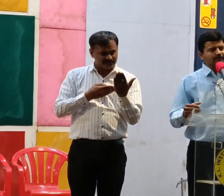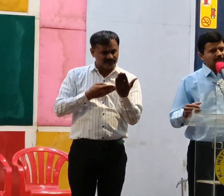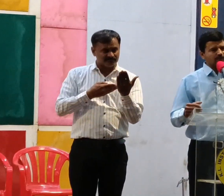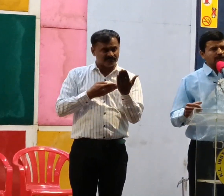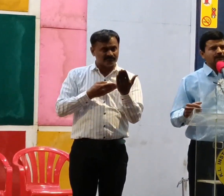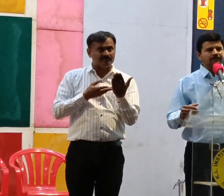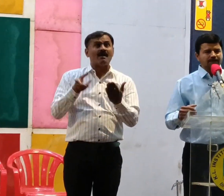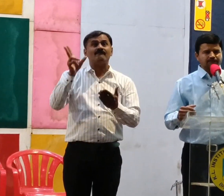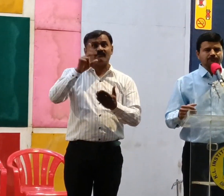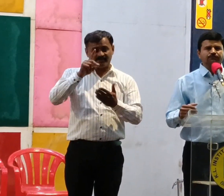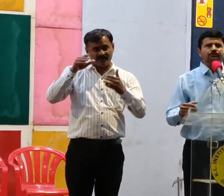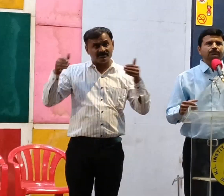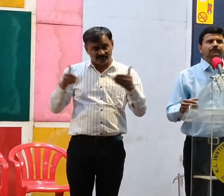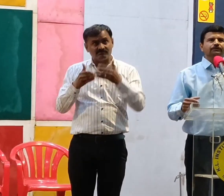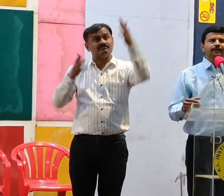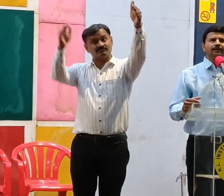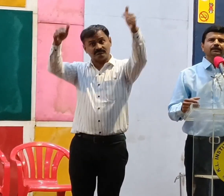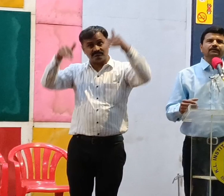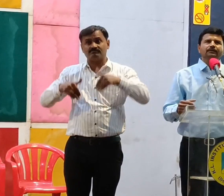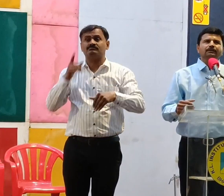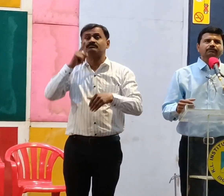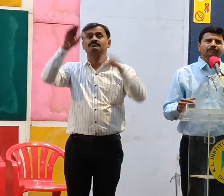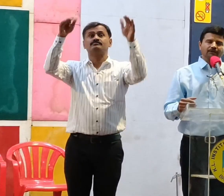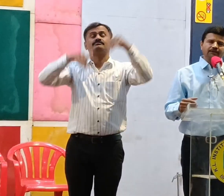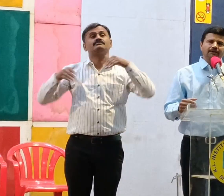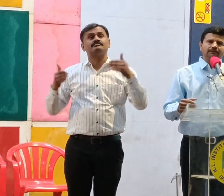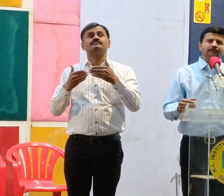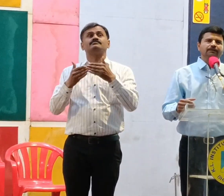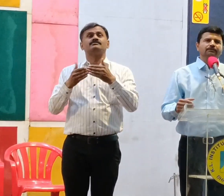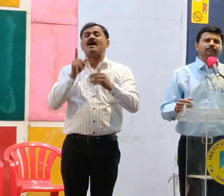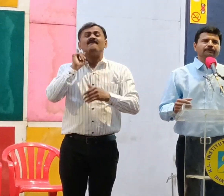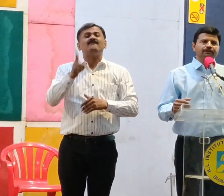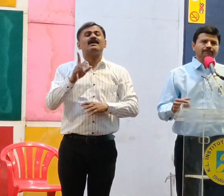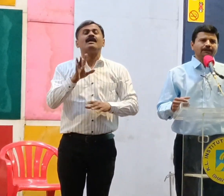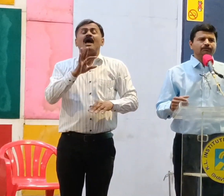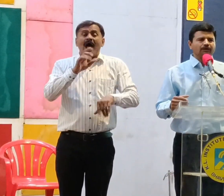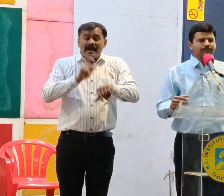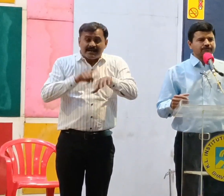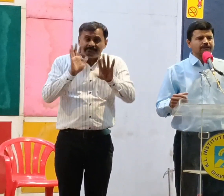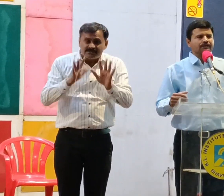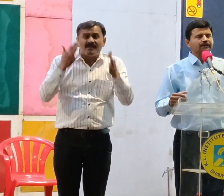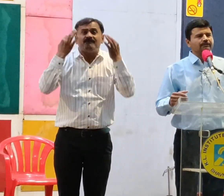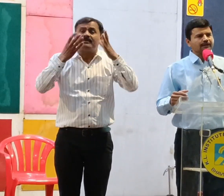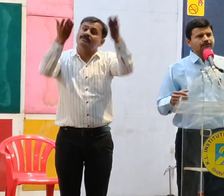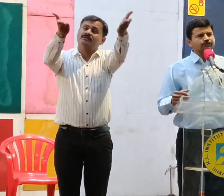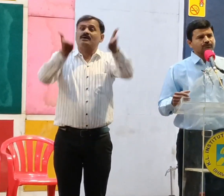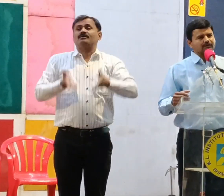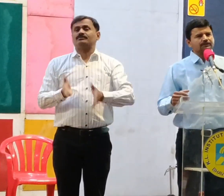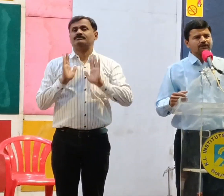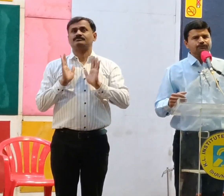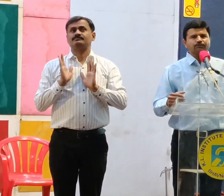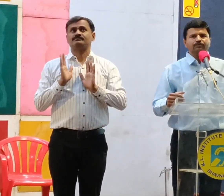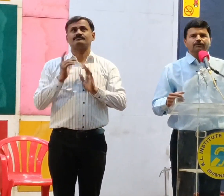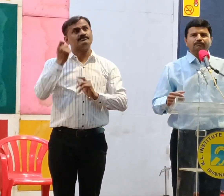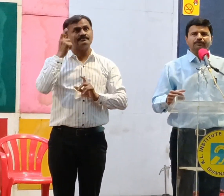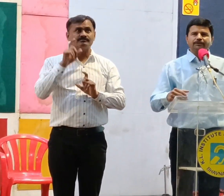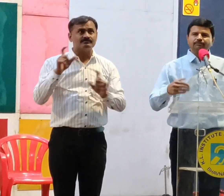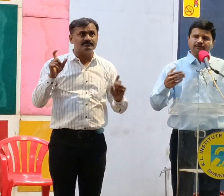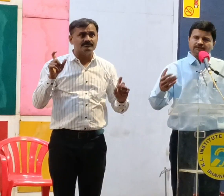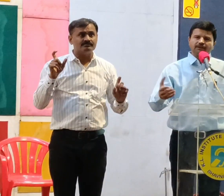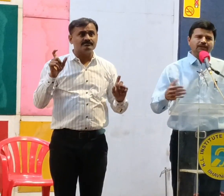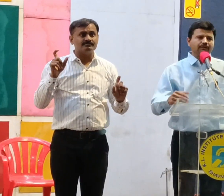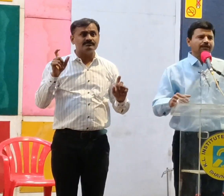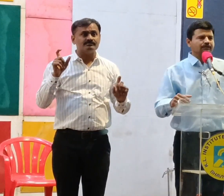એક શુભેચ્છા મુલાકાત રાખશું. ત્યારે ફરજિયાત નથી, પણ જે વાલીઓ આવી શકે એ વાલીઓ ચોક્કસ આવજો.